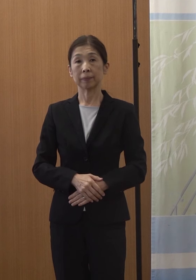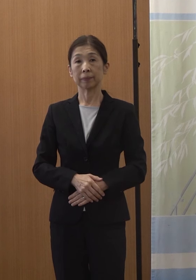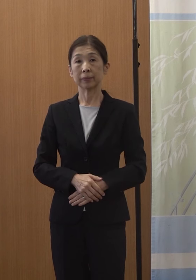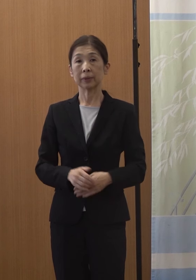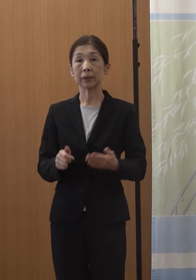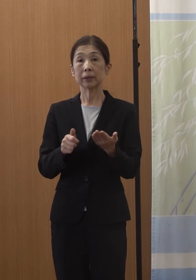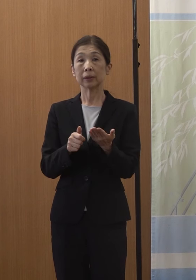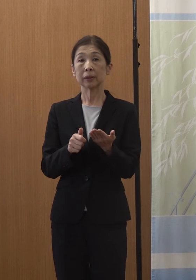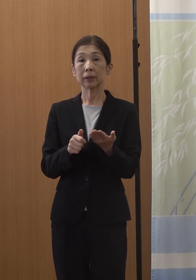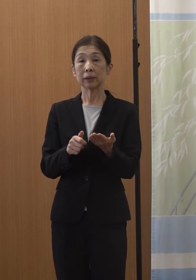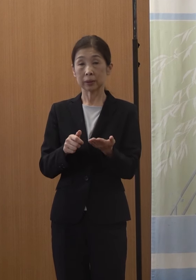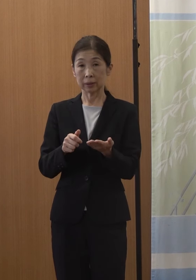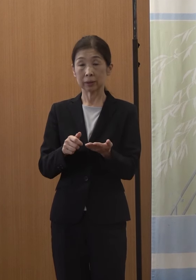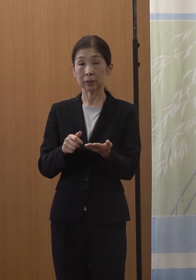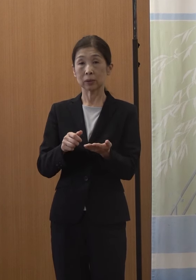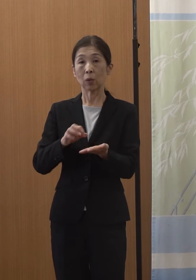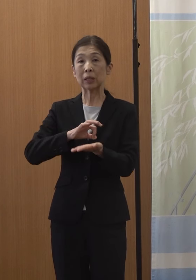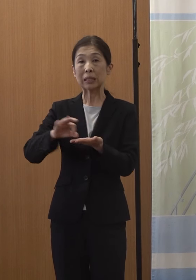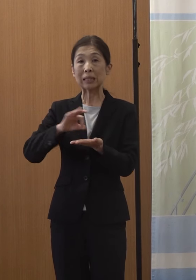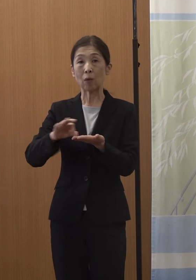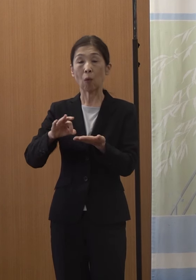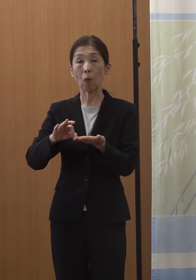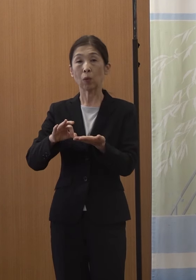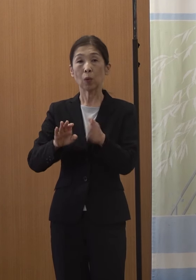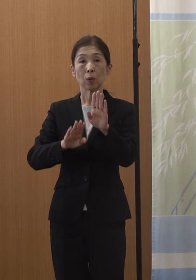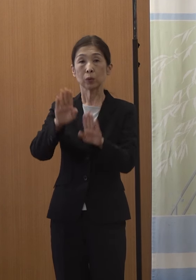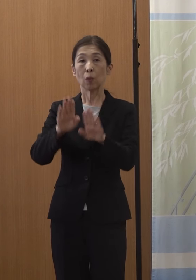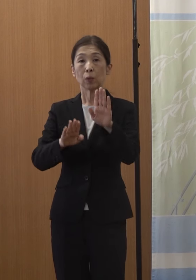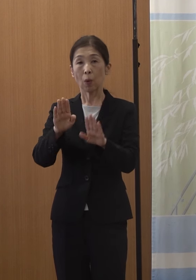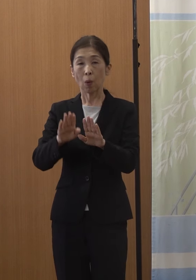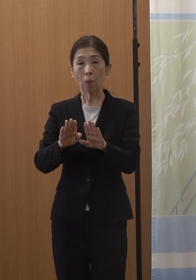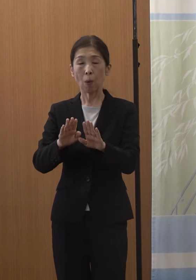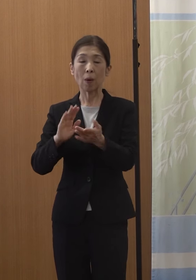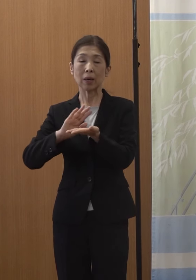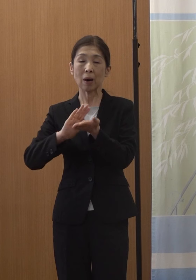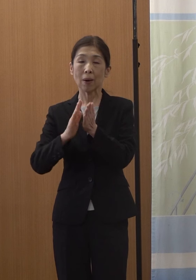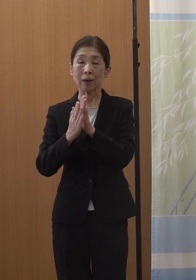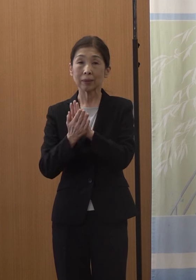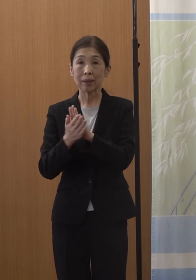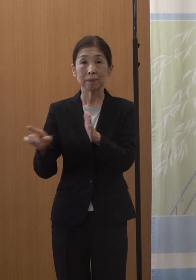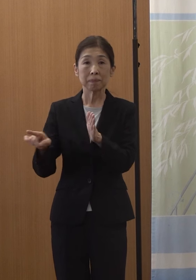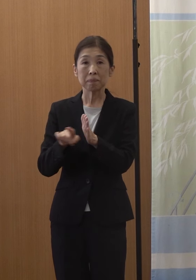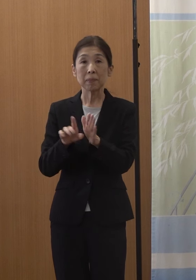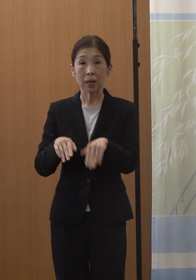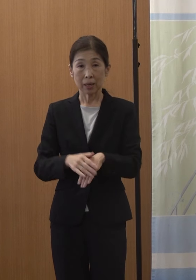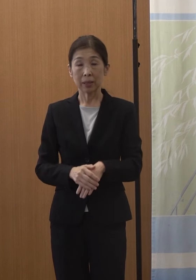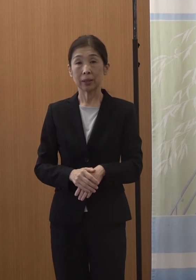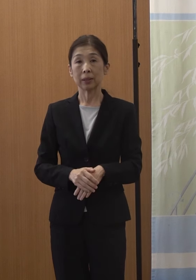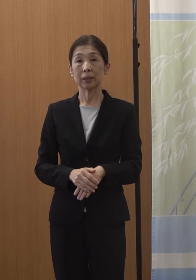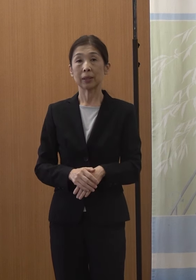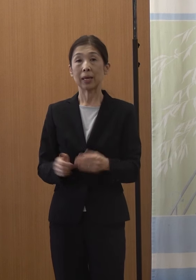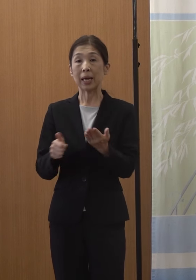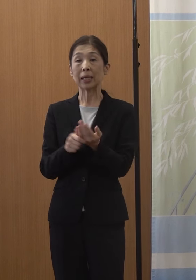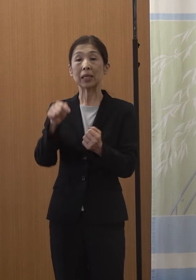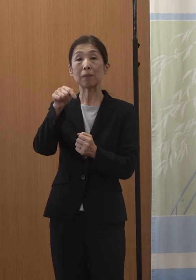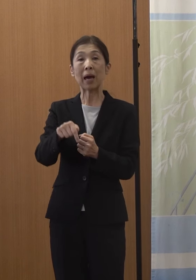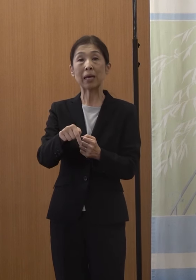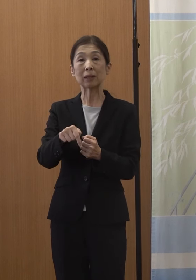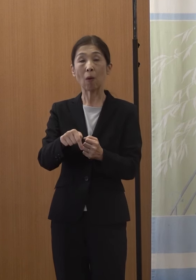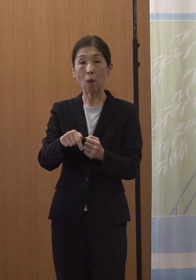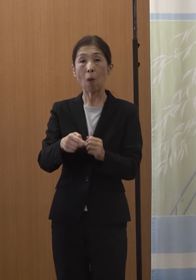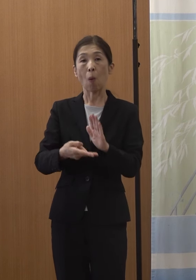駅周辺の利用の状況が変わってきたなという印象もあります。一方で、駅前の、都ホテル